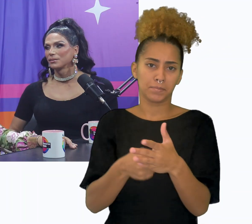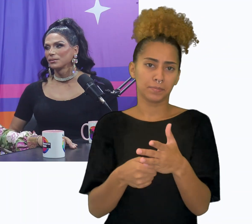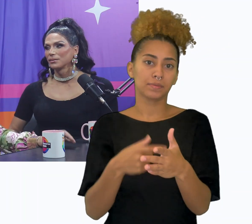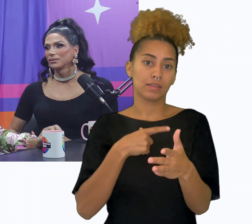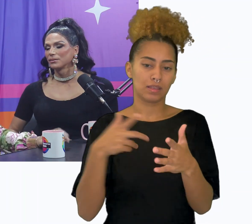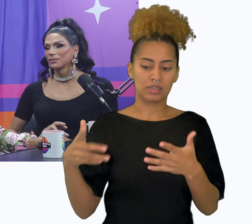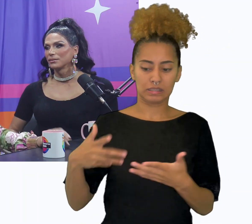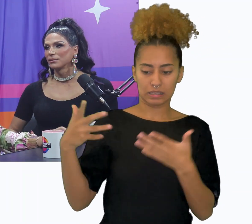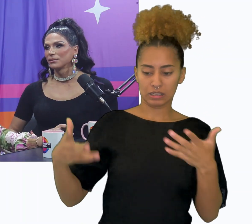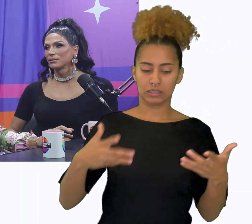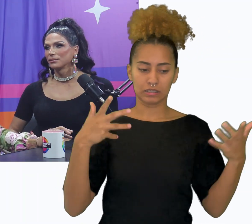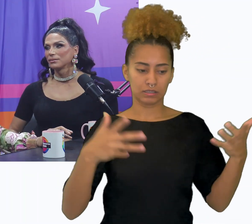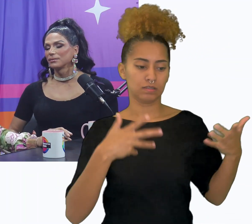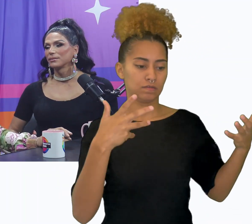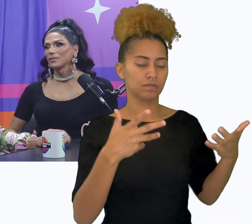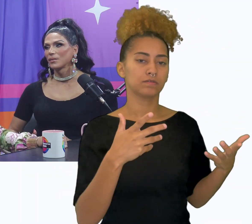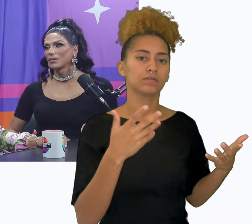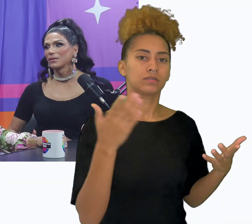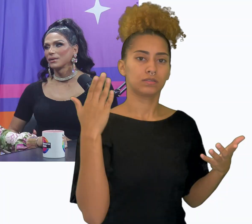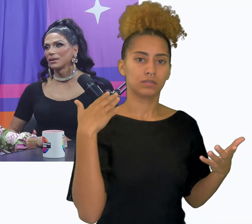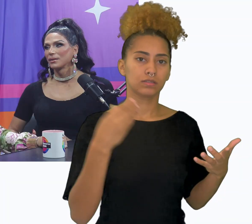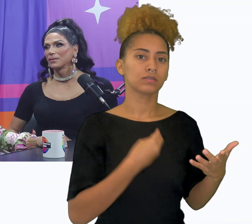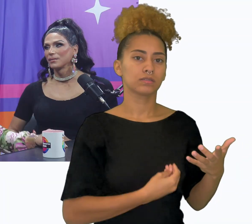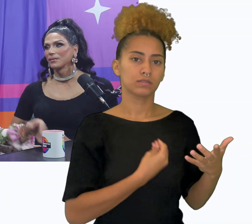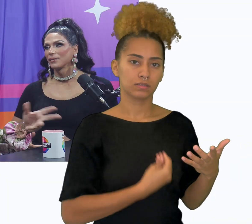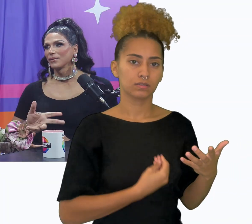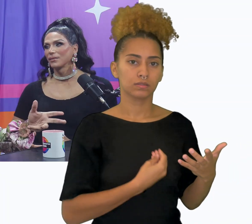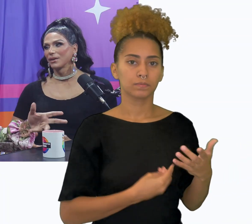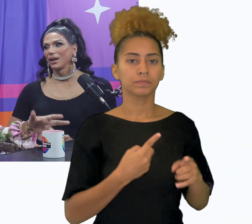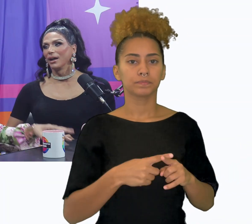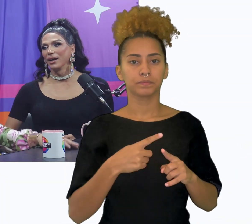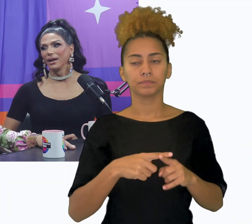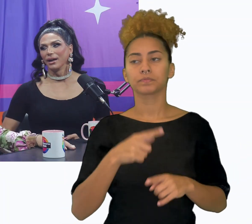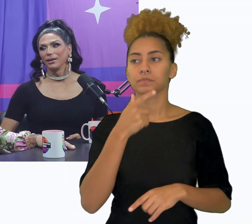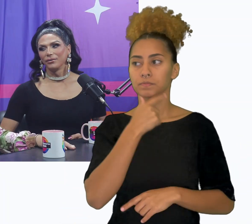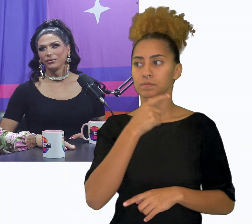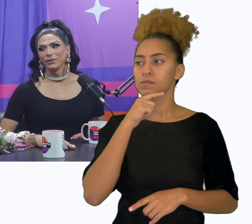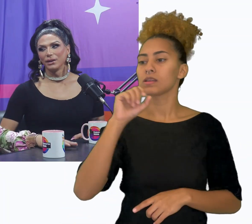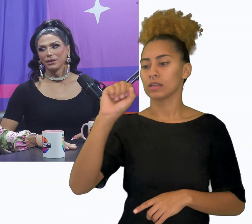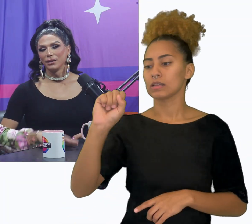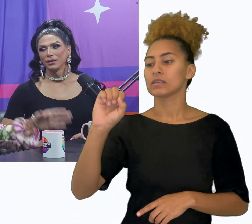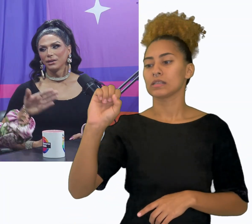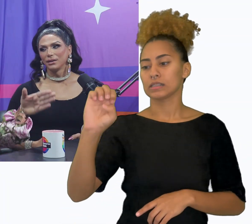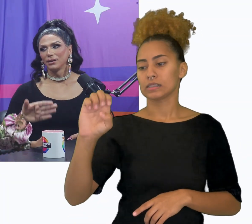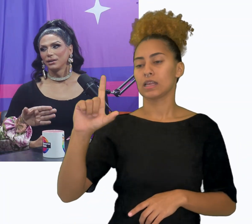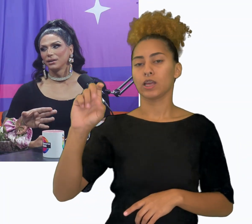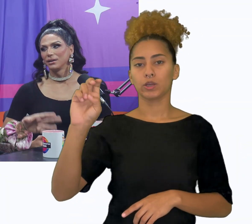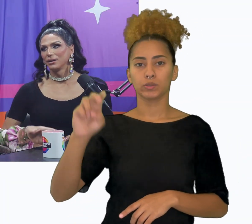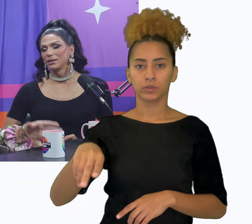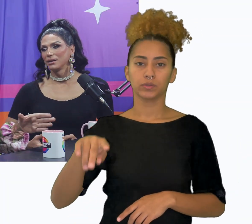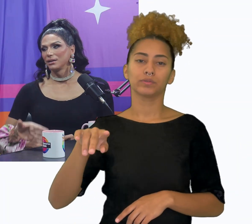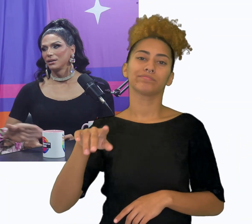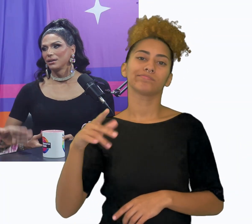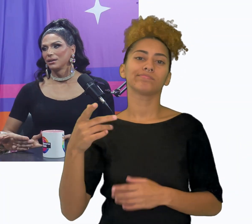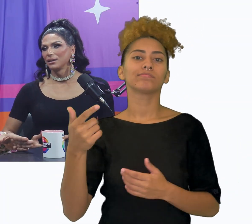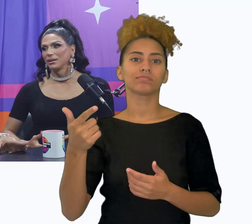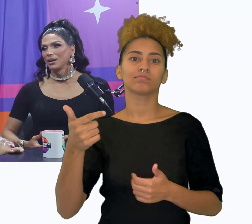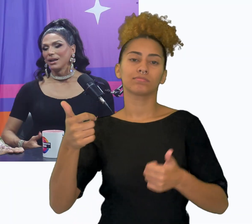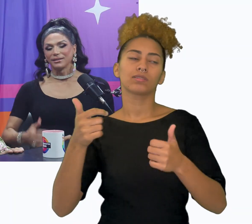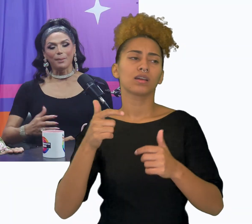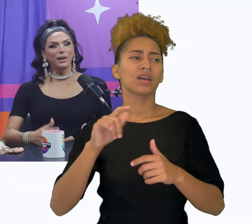tinha um incentivo muito grande antes. O Celso era um incentivador da arte. E eu acho que hoje em dia os donos são